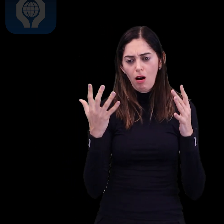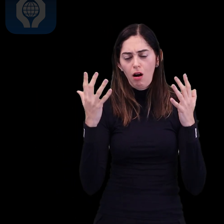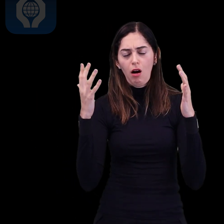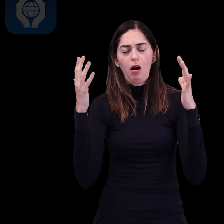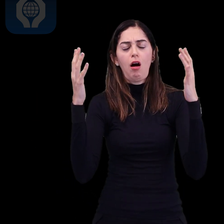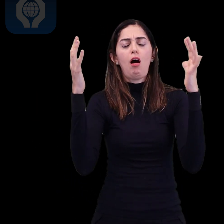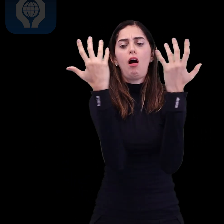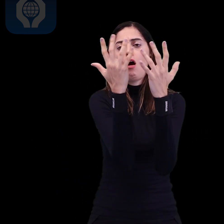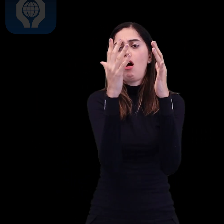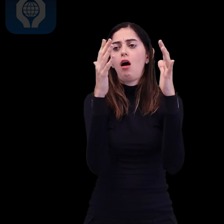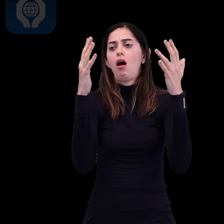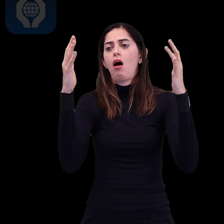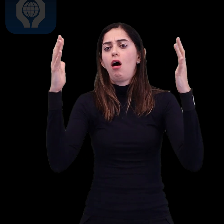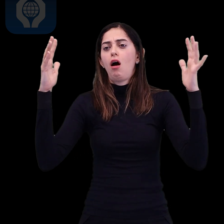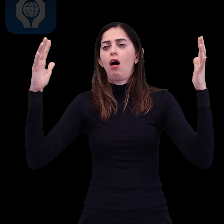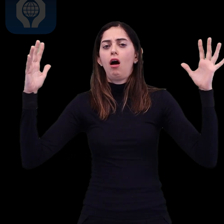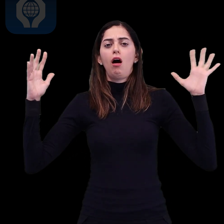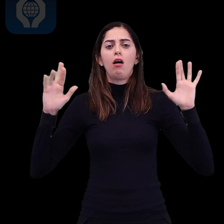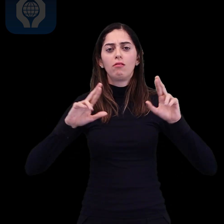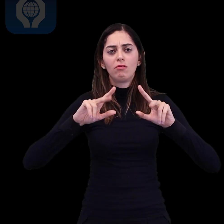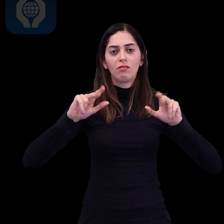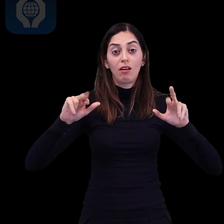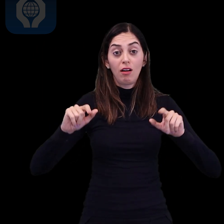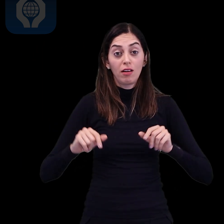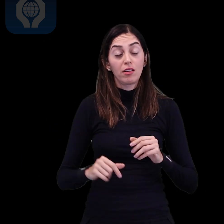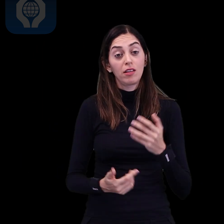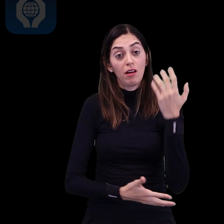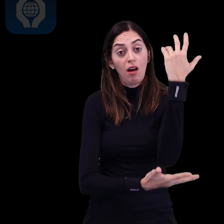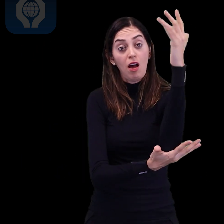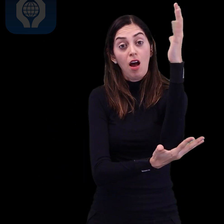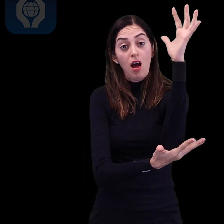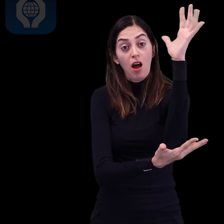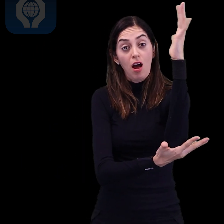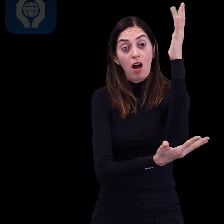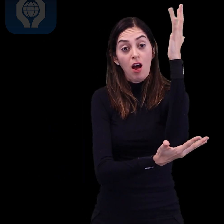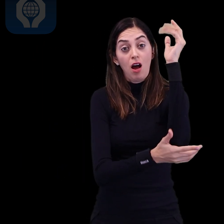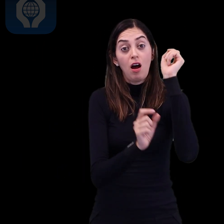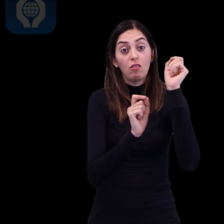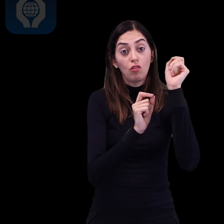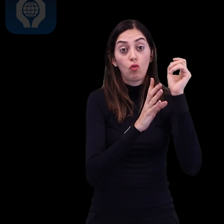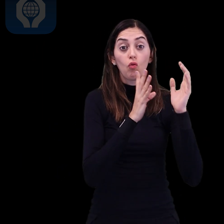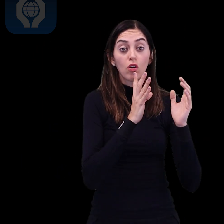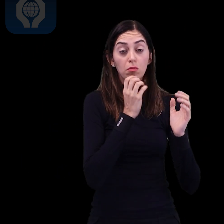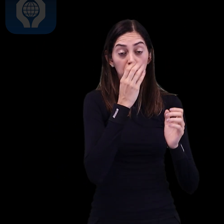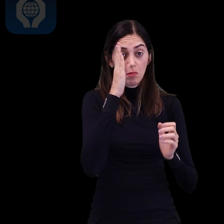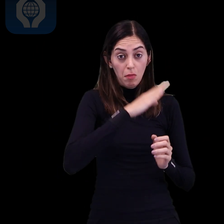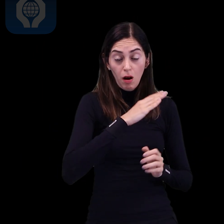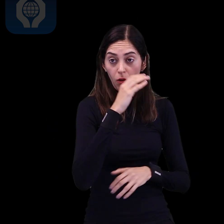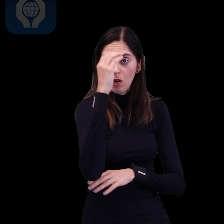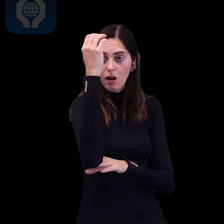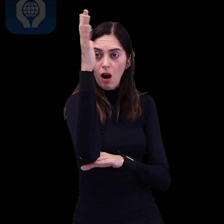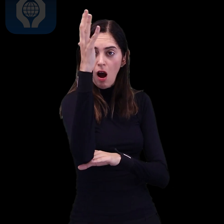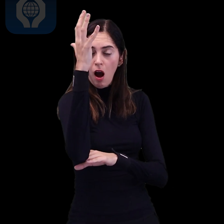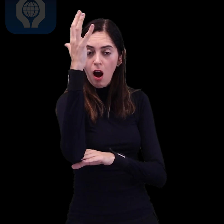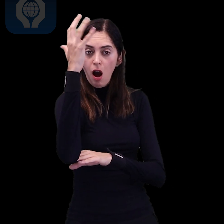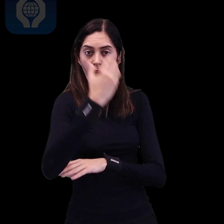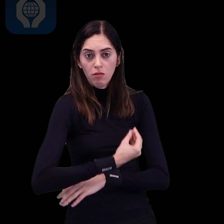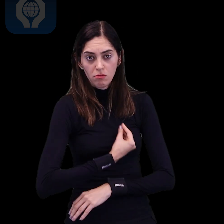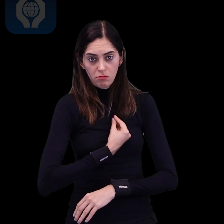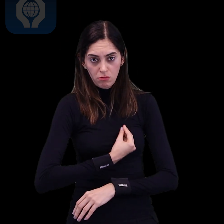a comida, e a árvore da vida no meio do jardim, e a árvore do conhecimento do bem e do mal. Deus disse